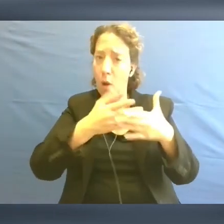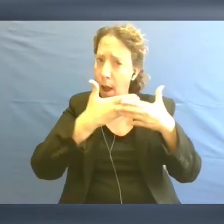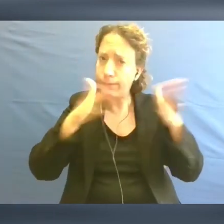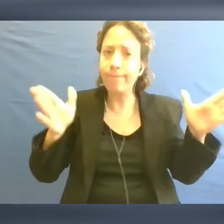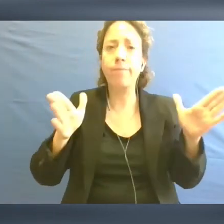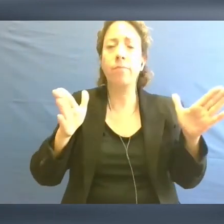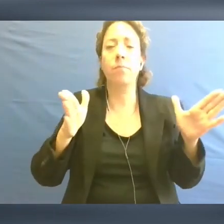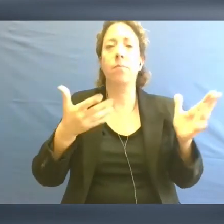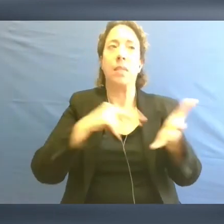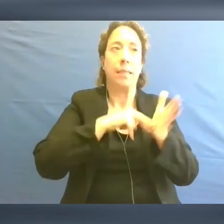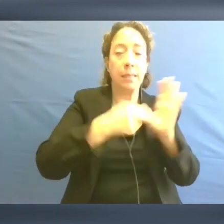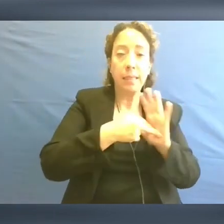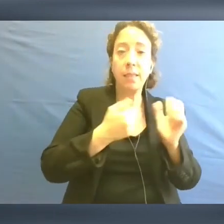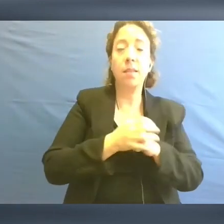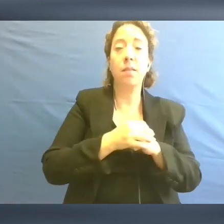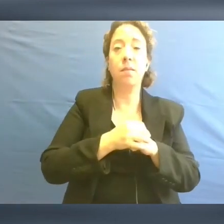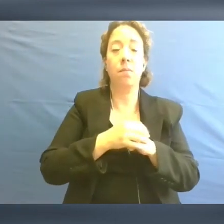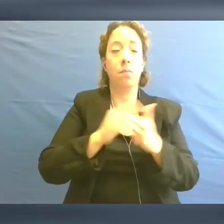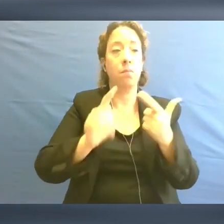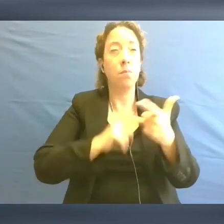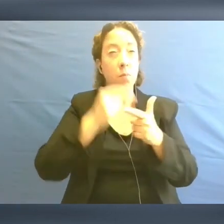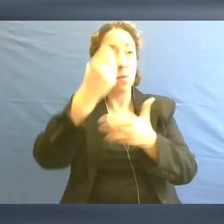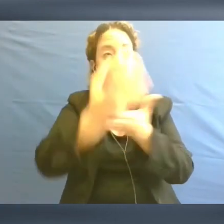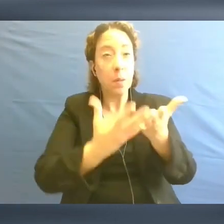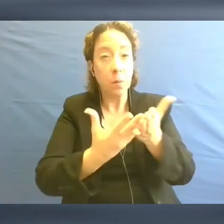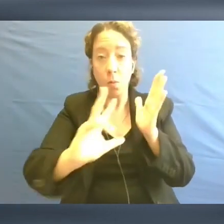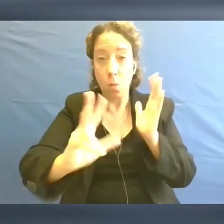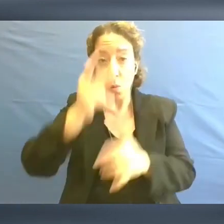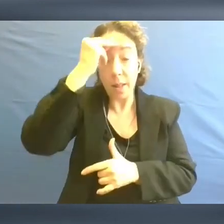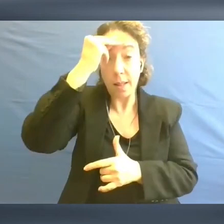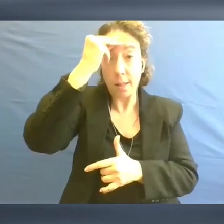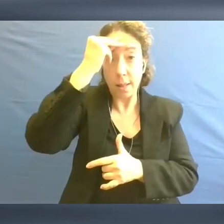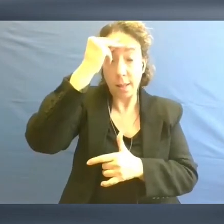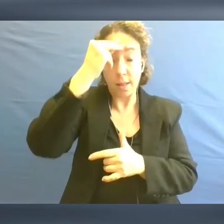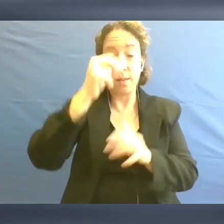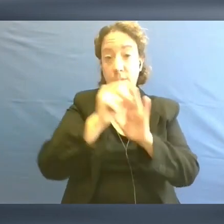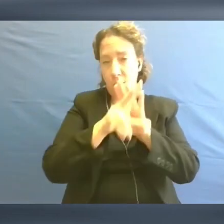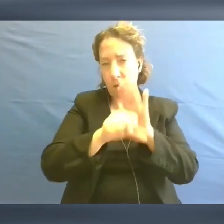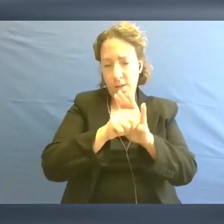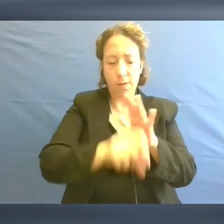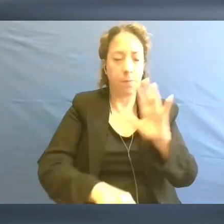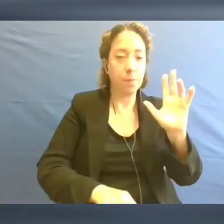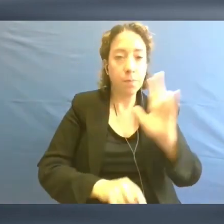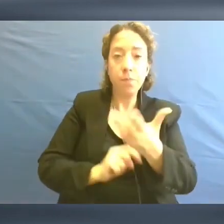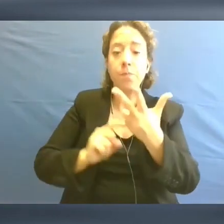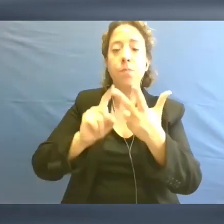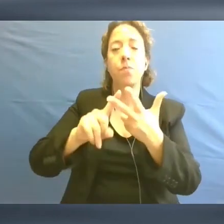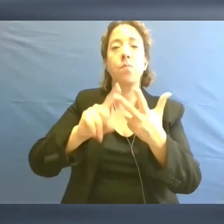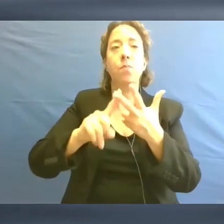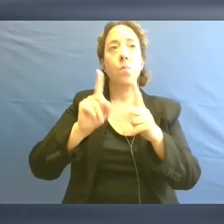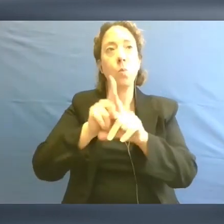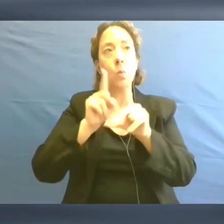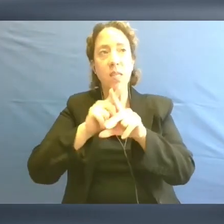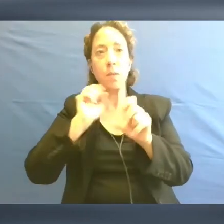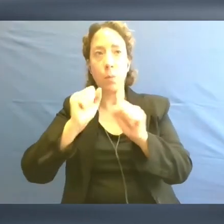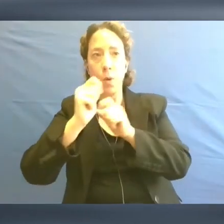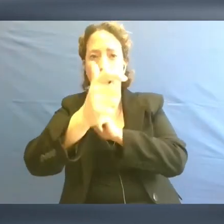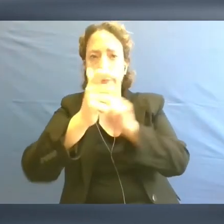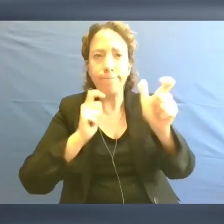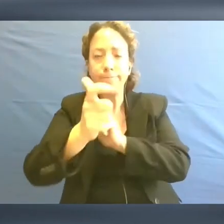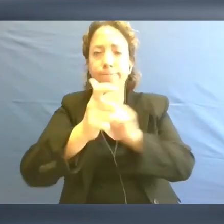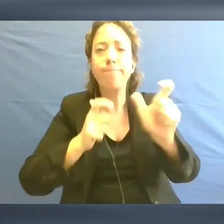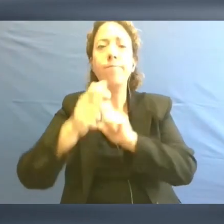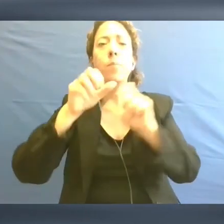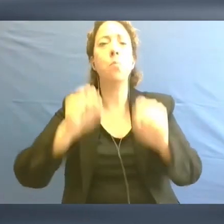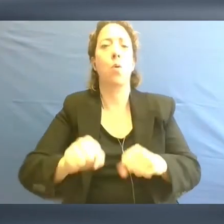technique, de comprendre une information au niveau sémantique, et ensuite d'interagir avec ces informations afin